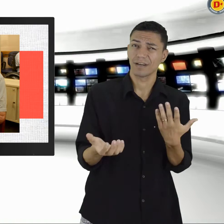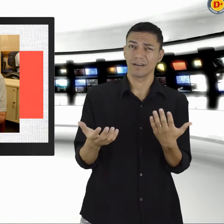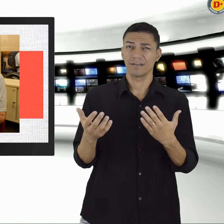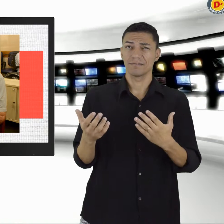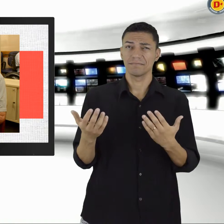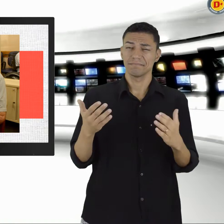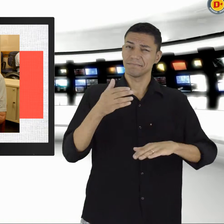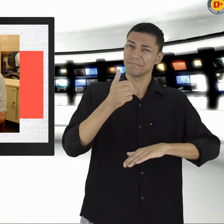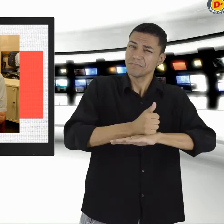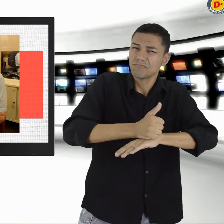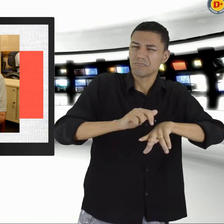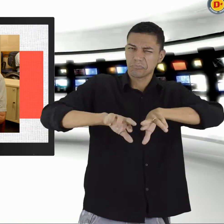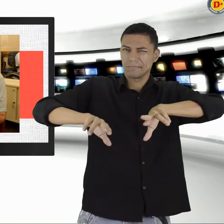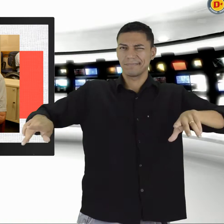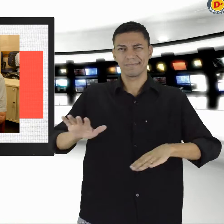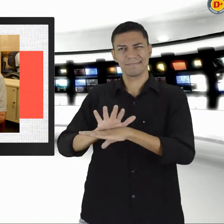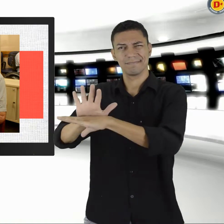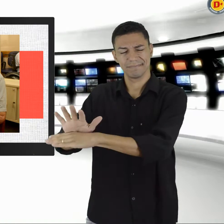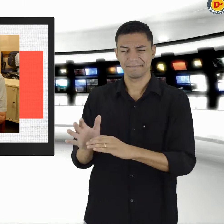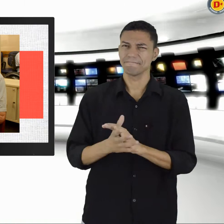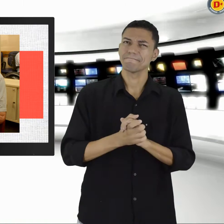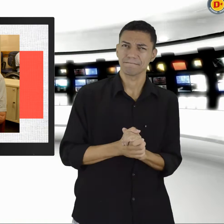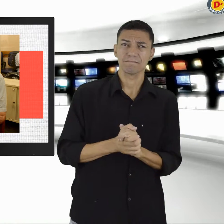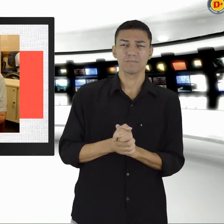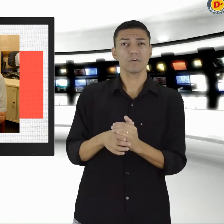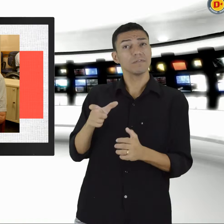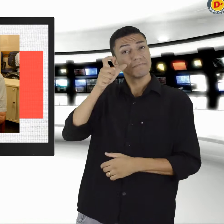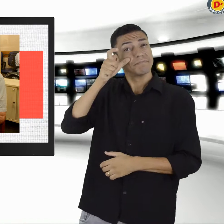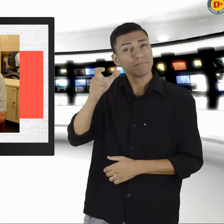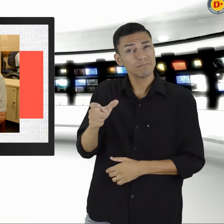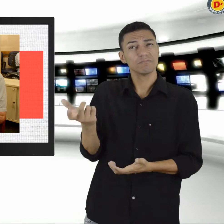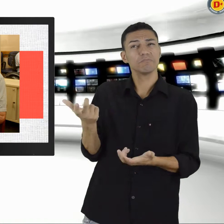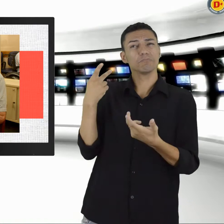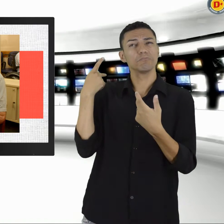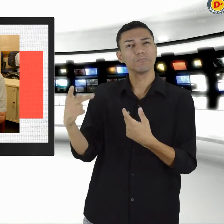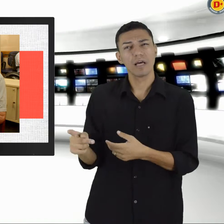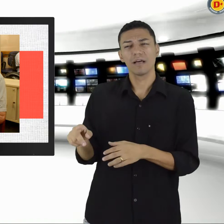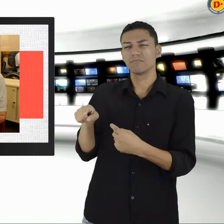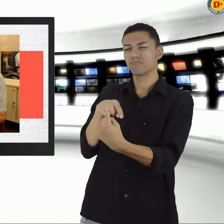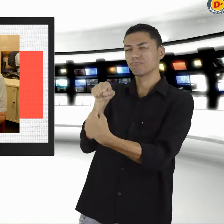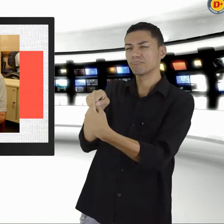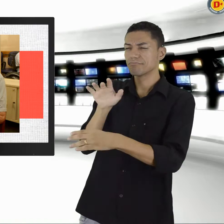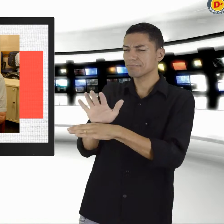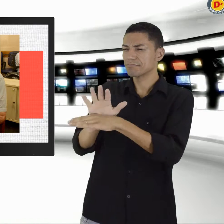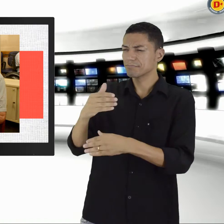Visando a descoberta de novos interesses, habilidades e potencialidades de seus pacientes, o INREA oferece